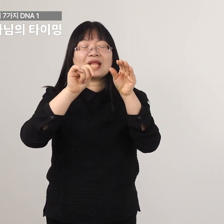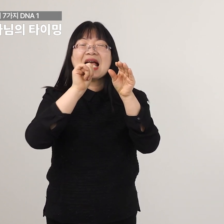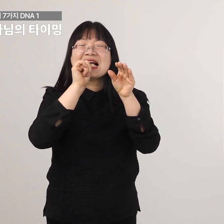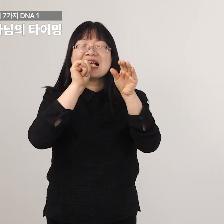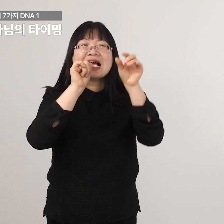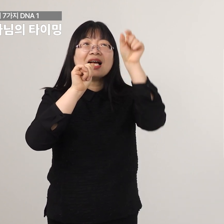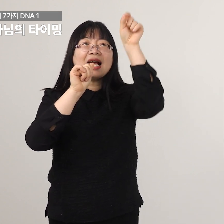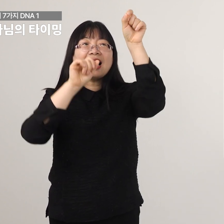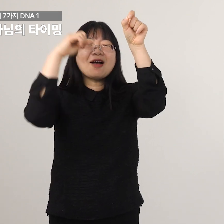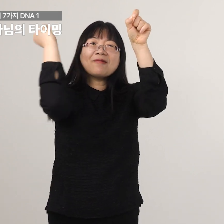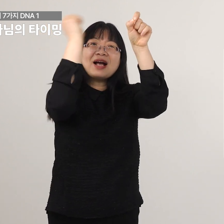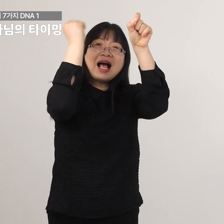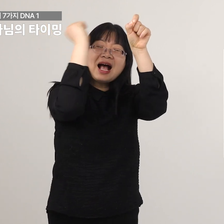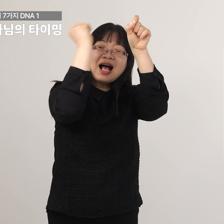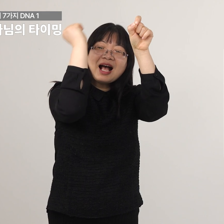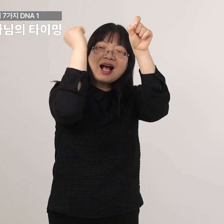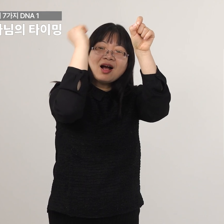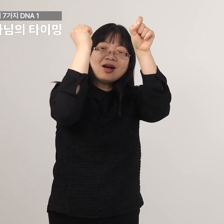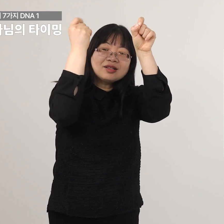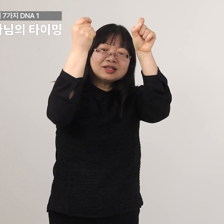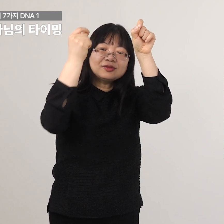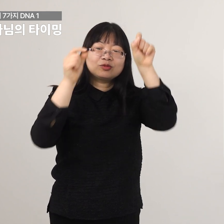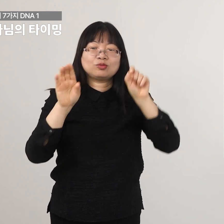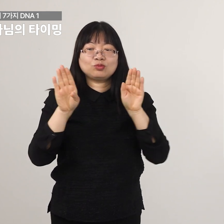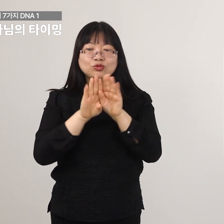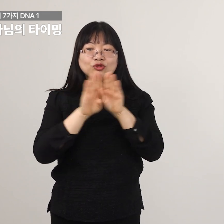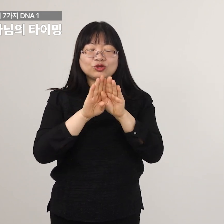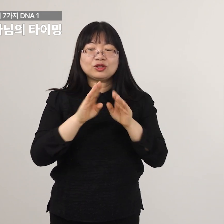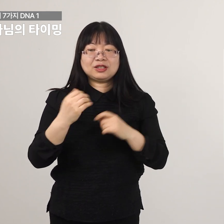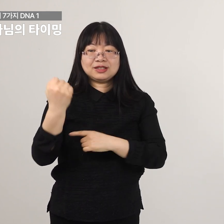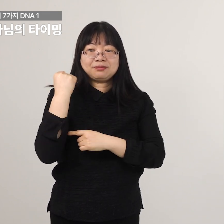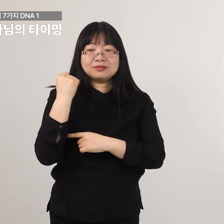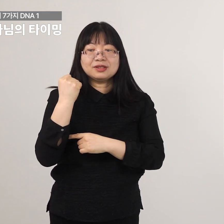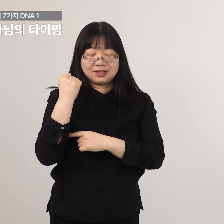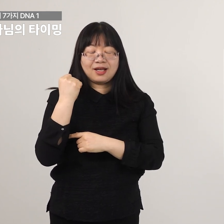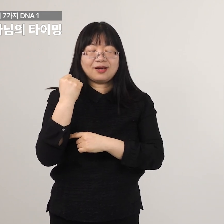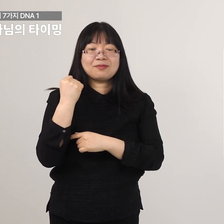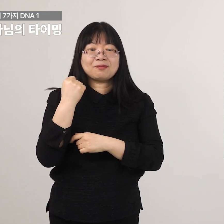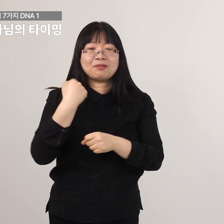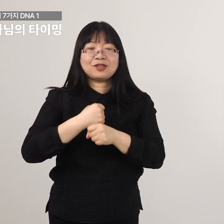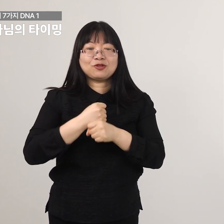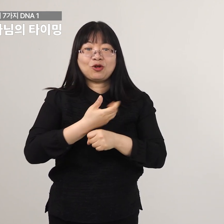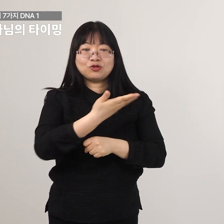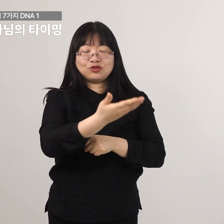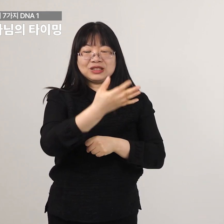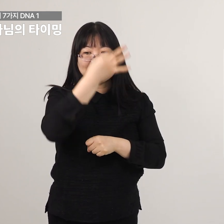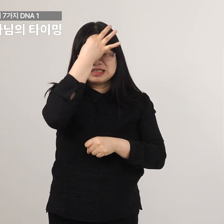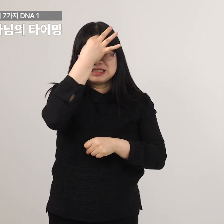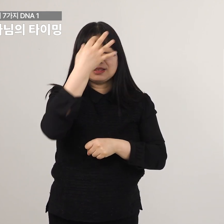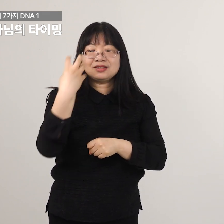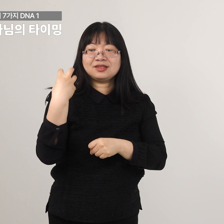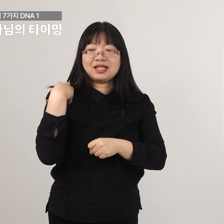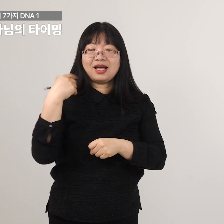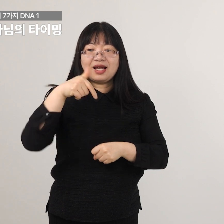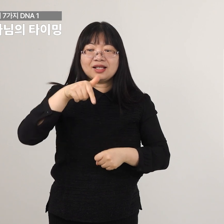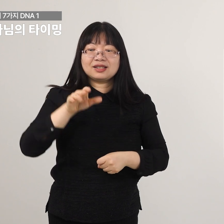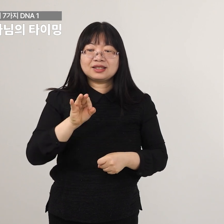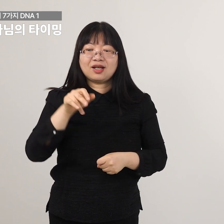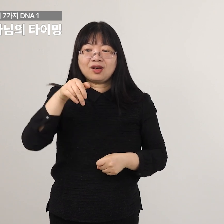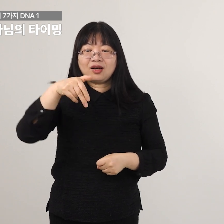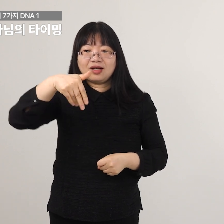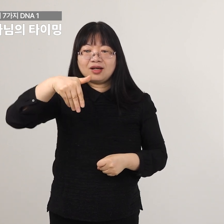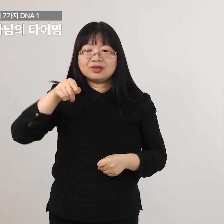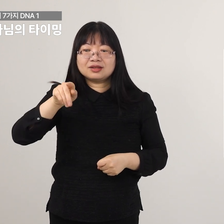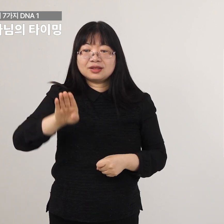그런 견고하게 문을 유지해 주는, 그래서 맞물리게 만드는 역할을 하는 것이